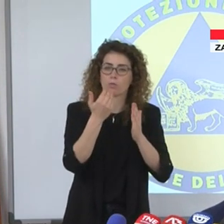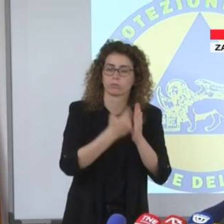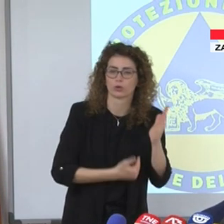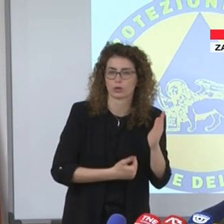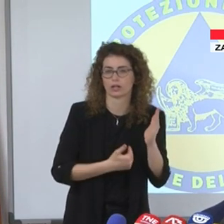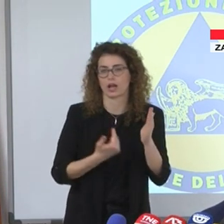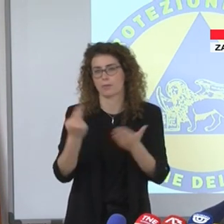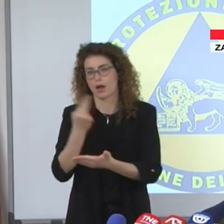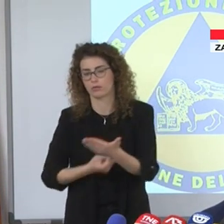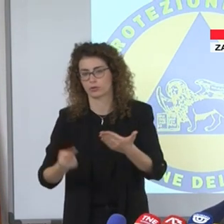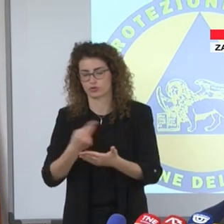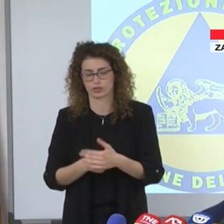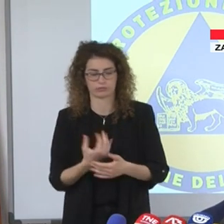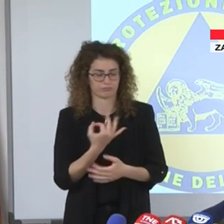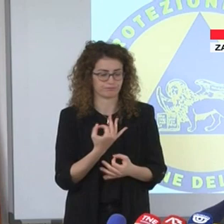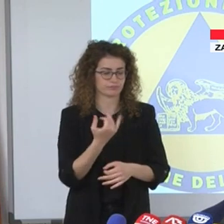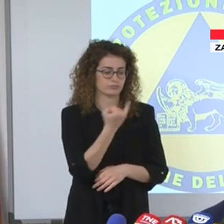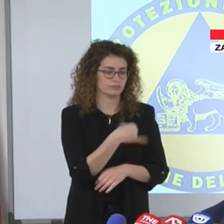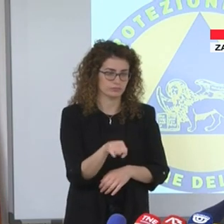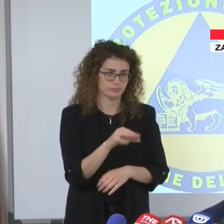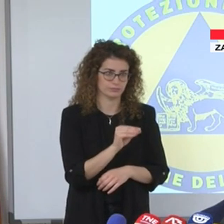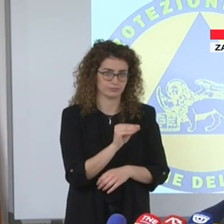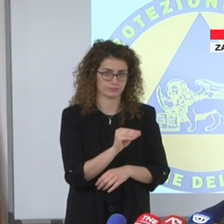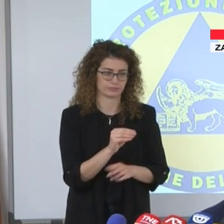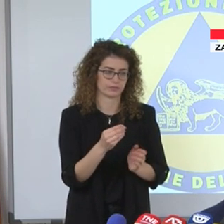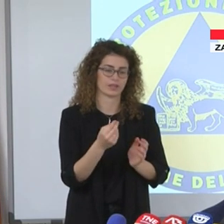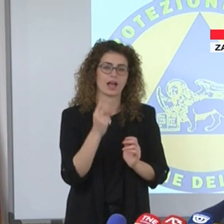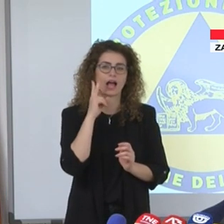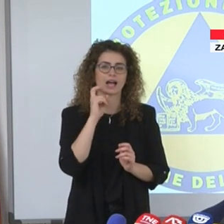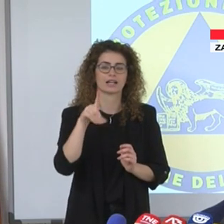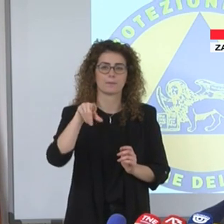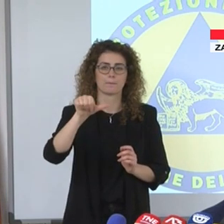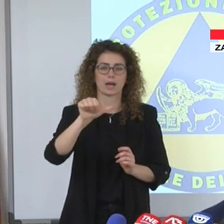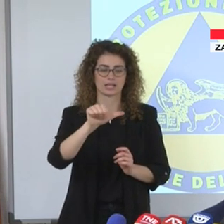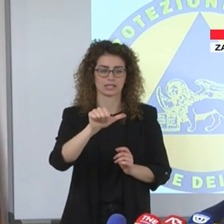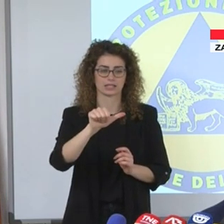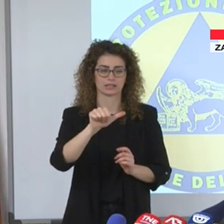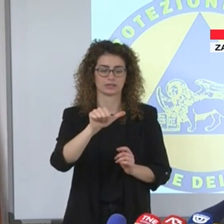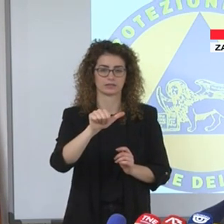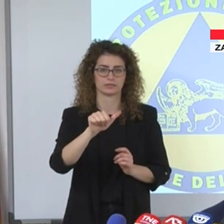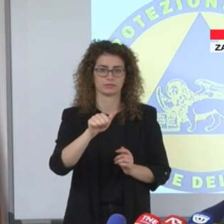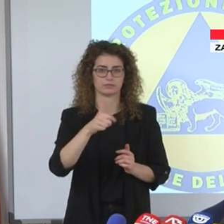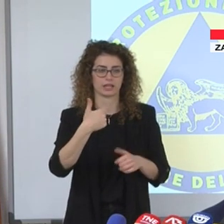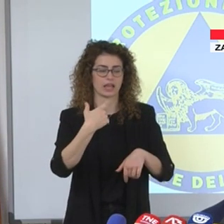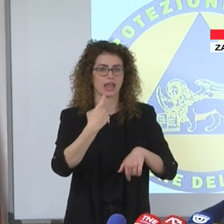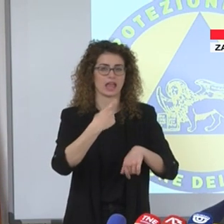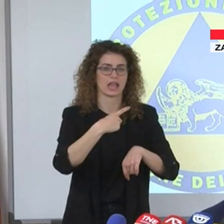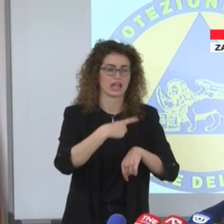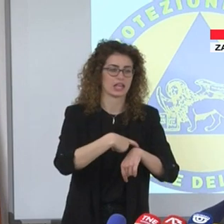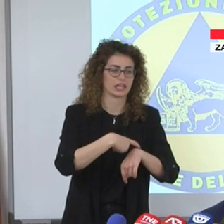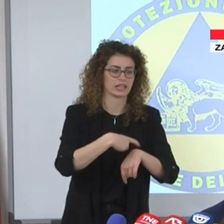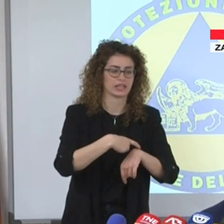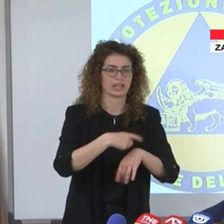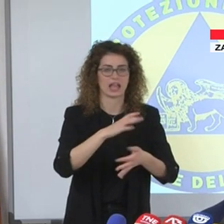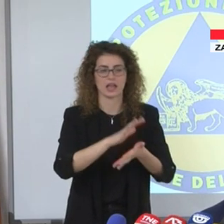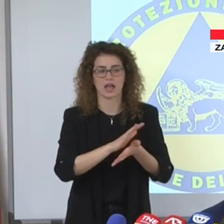progettualità. Va bene, l'ultima cosa, sempre in tema di Green Pass, si è un po' chiarito tempi di stampa, no, di